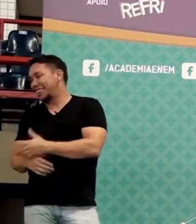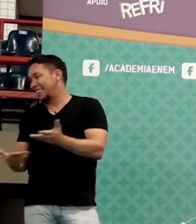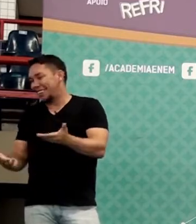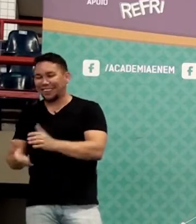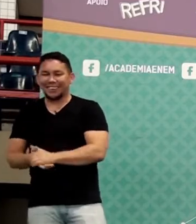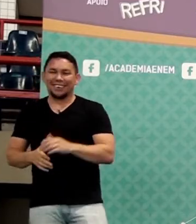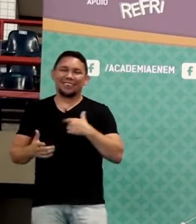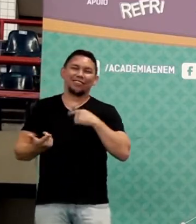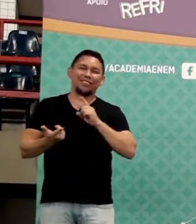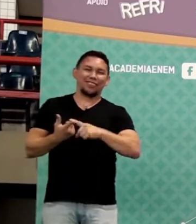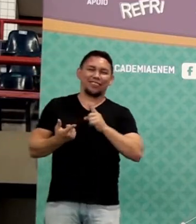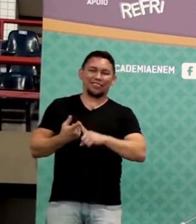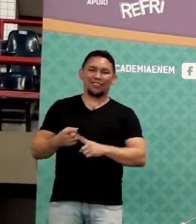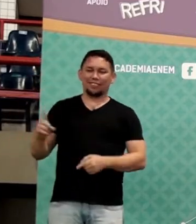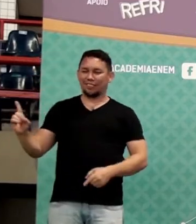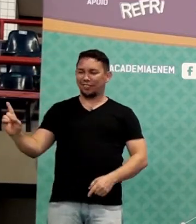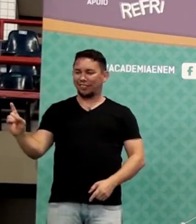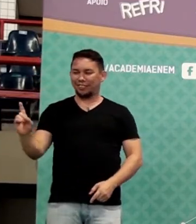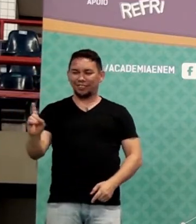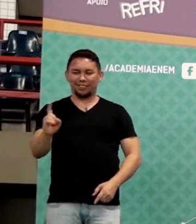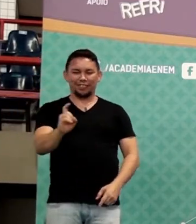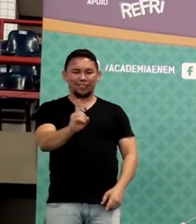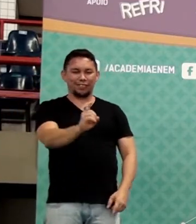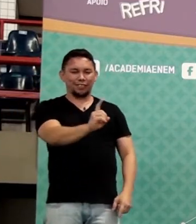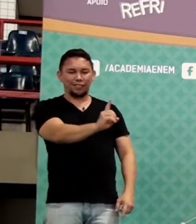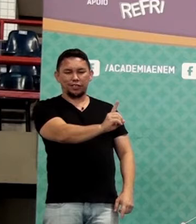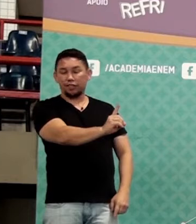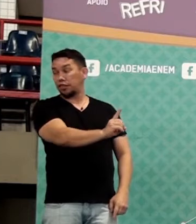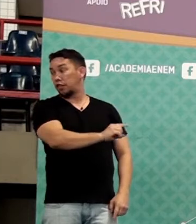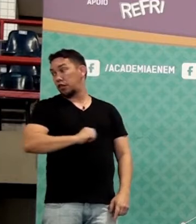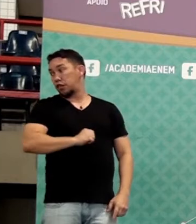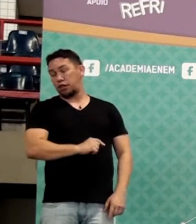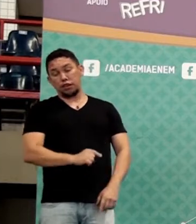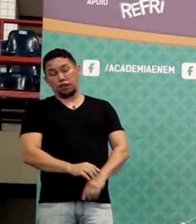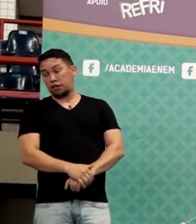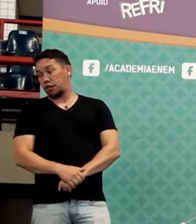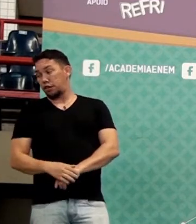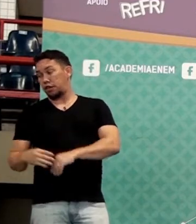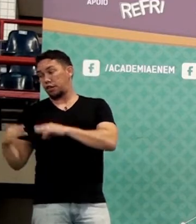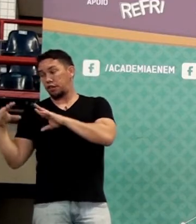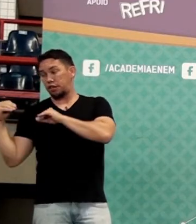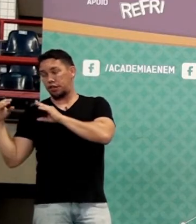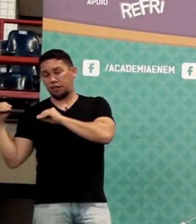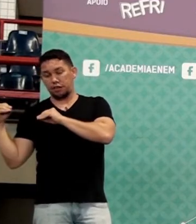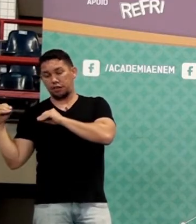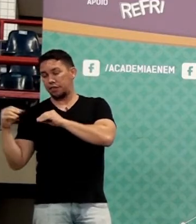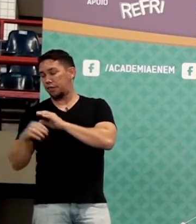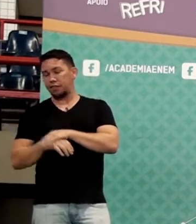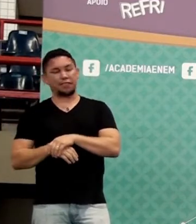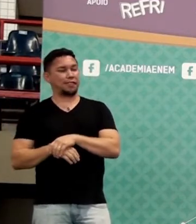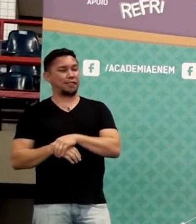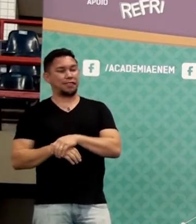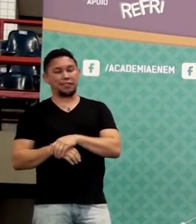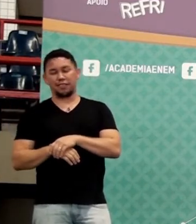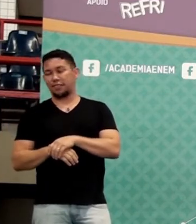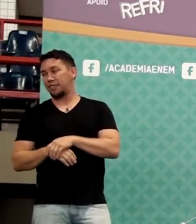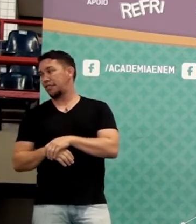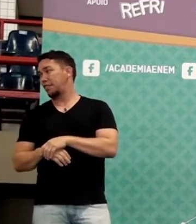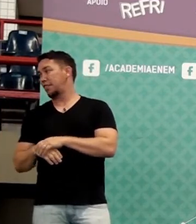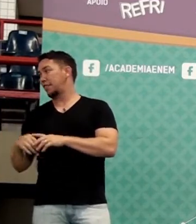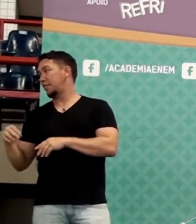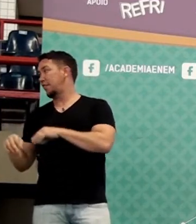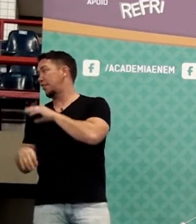aí passa alguém, aí ela vai fazer um comentário. Quando ela vira a cabeça para dizer para